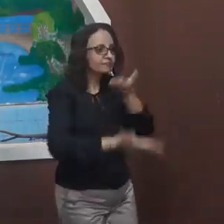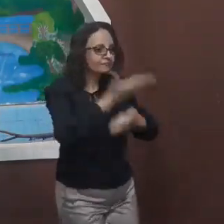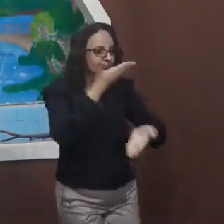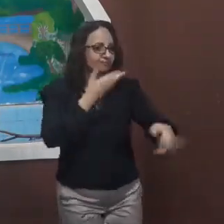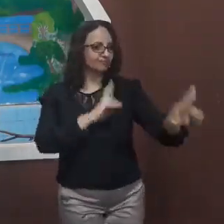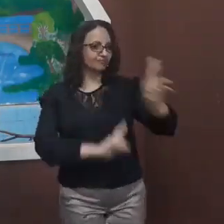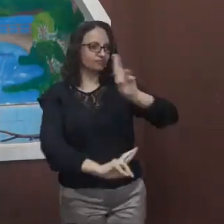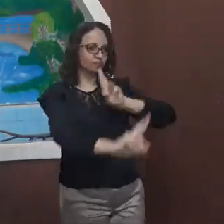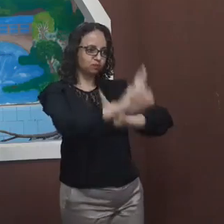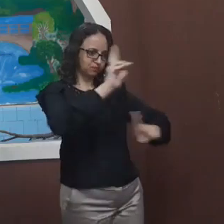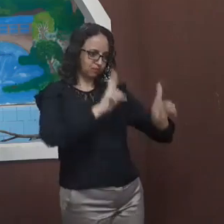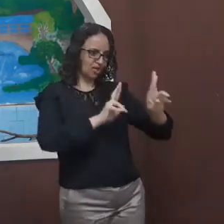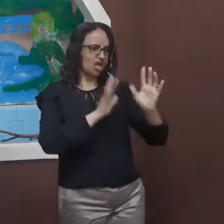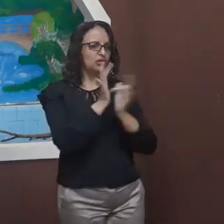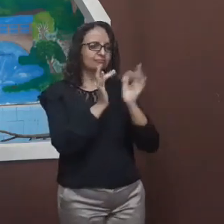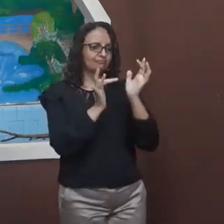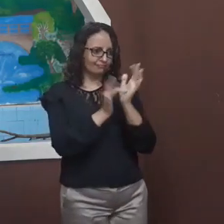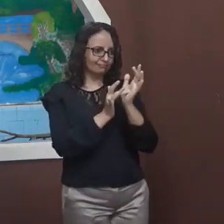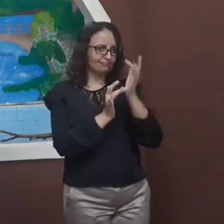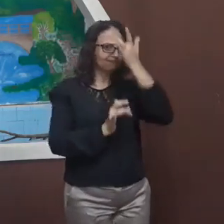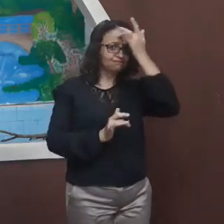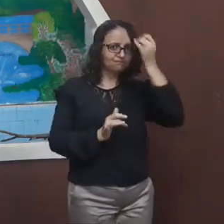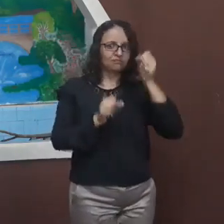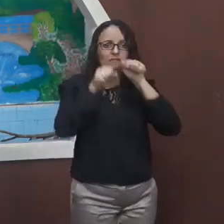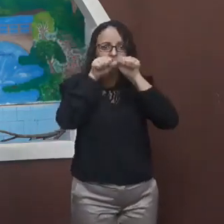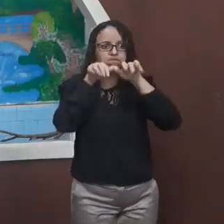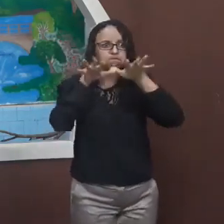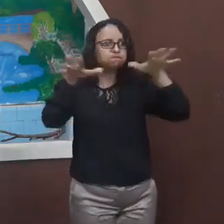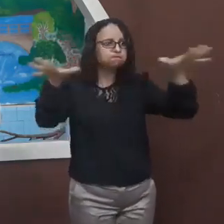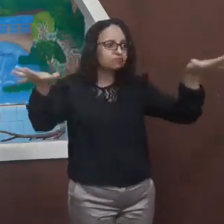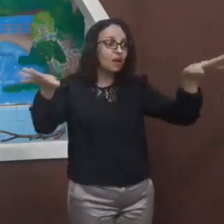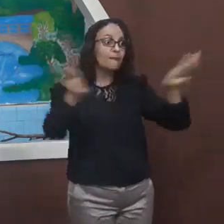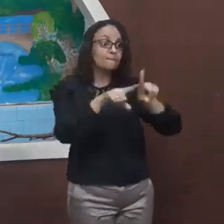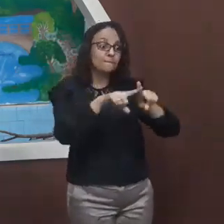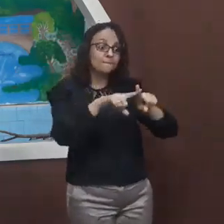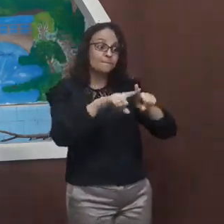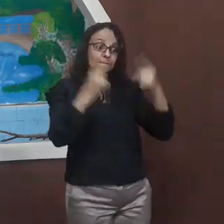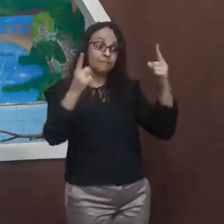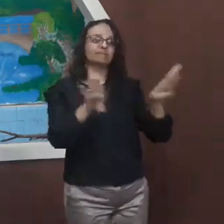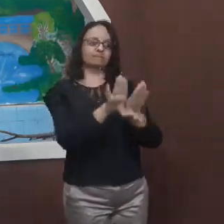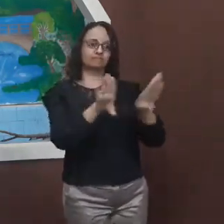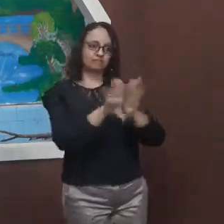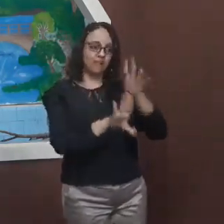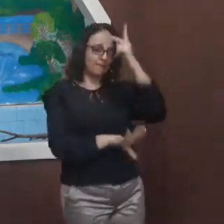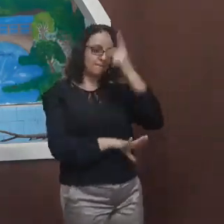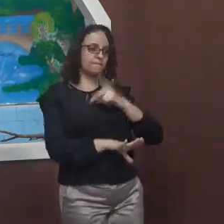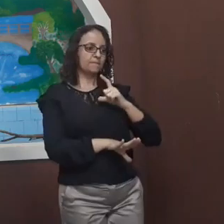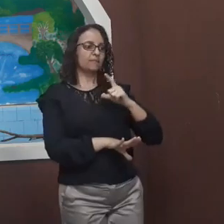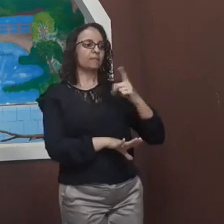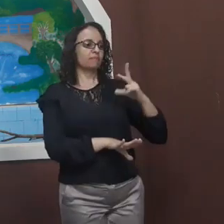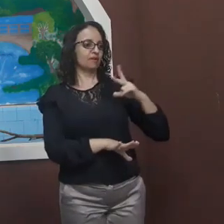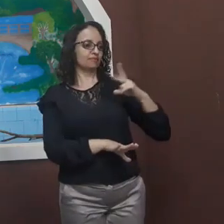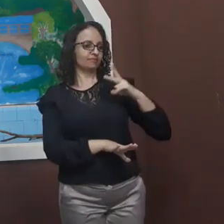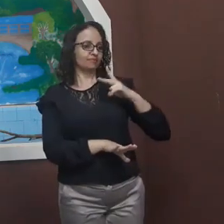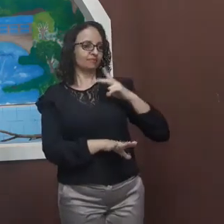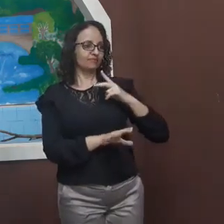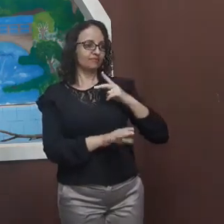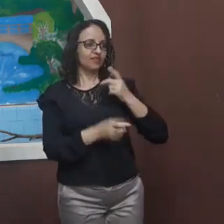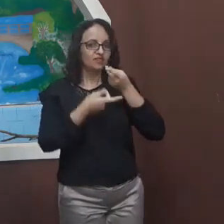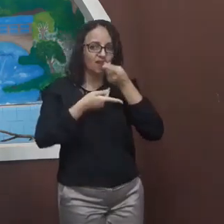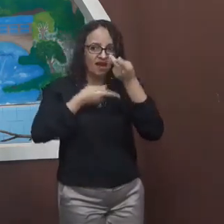multidão, mas ele fala individualmente. Ele fala comigo, Aguinaldo, ele fala com você, ele fala com